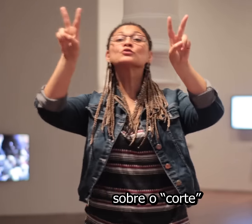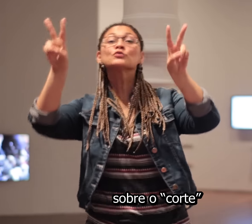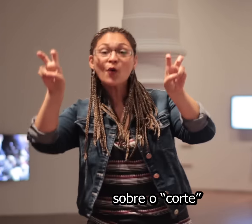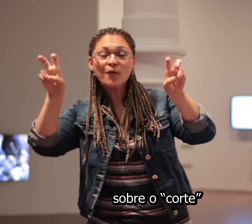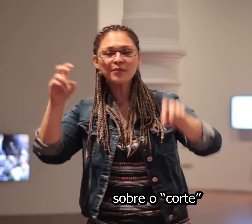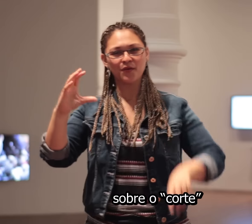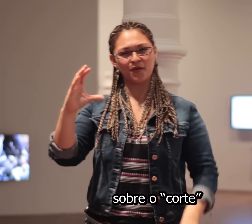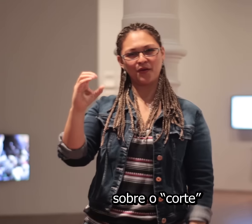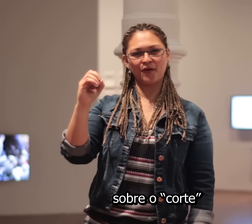sobre o corte